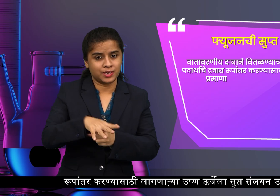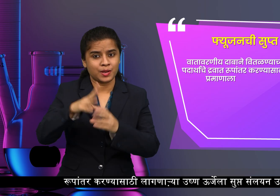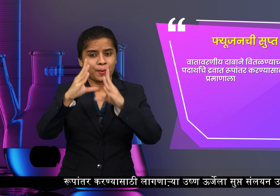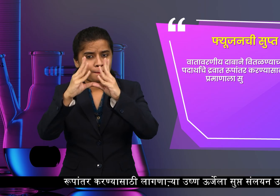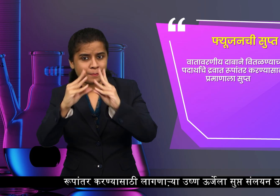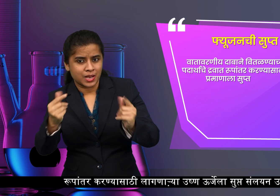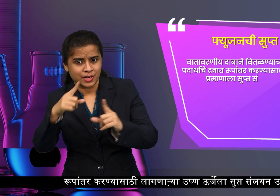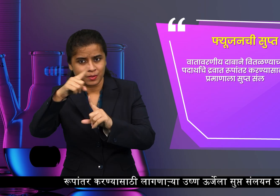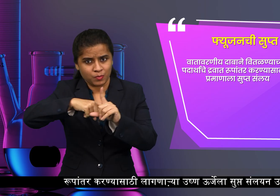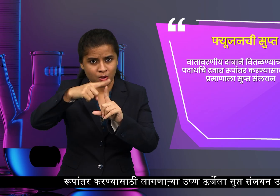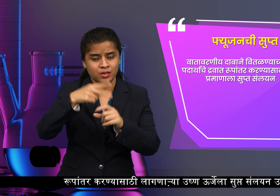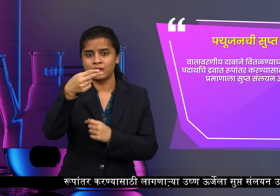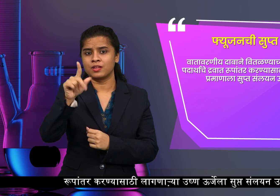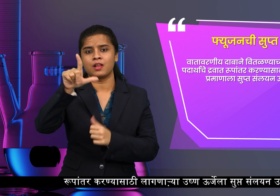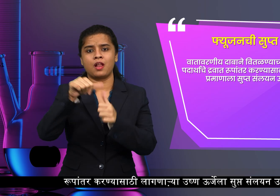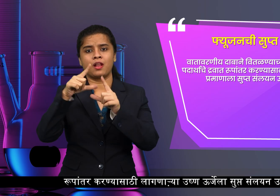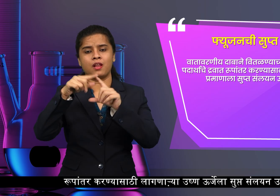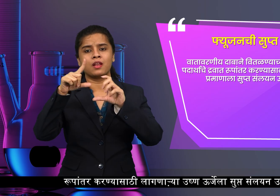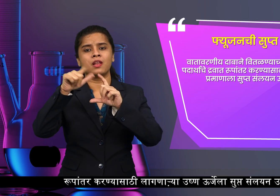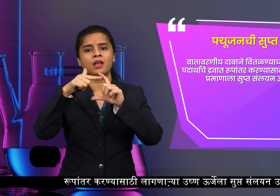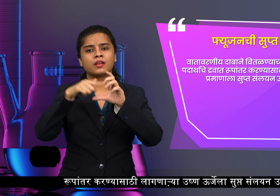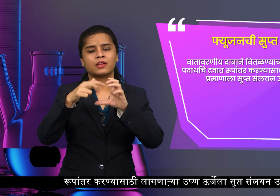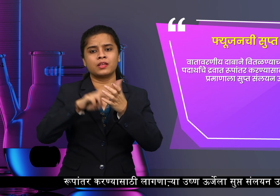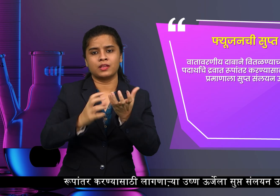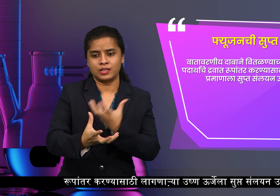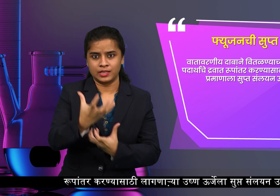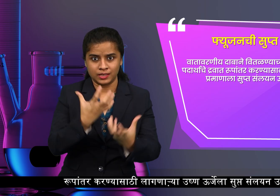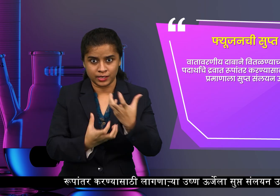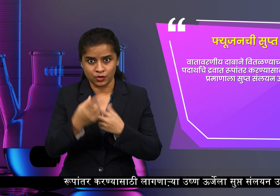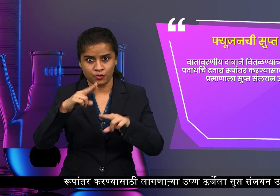उष्ण ऊर्जेला स्तूप संलयन उष्णता म्हणतात.